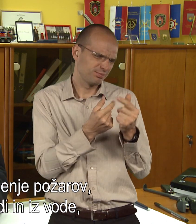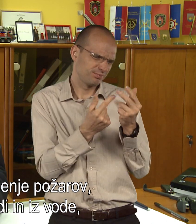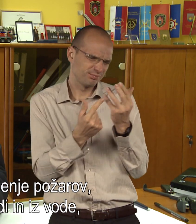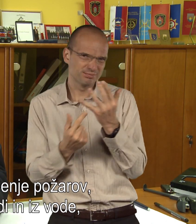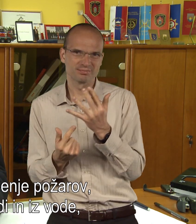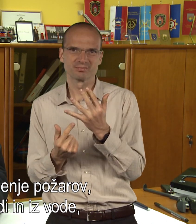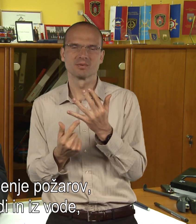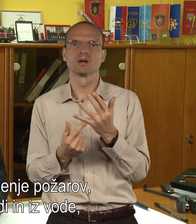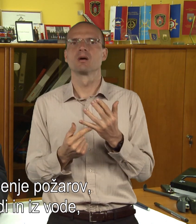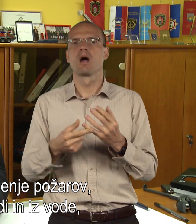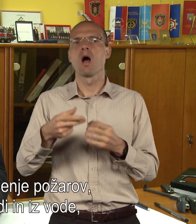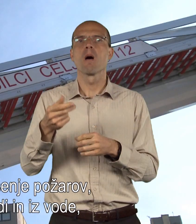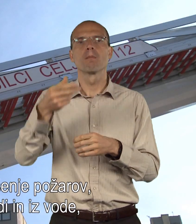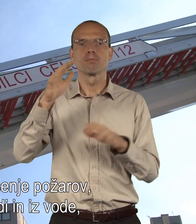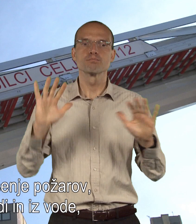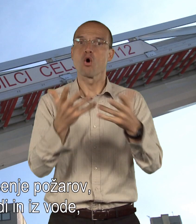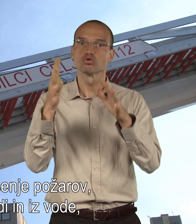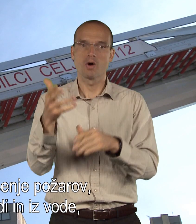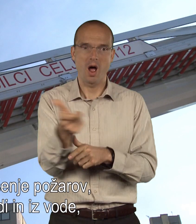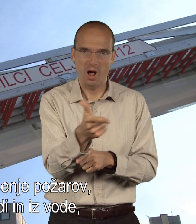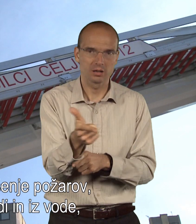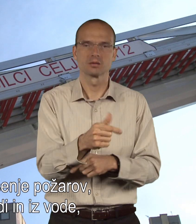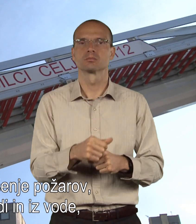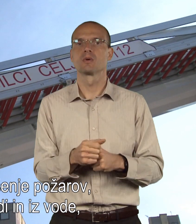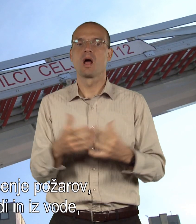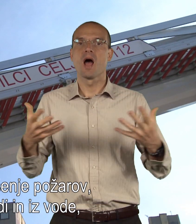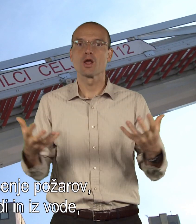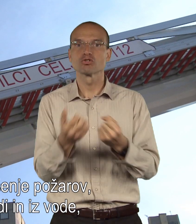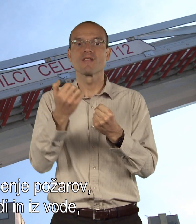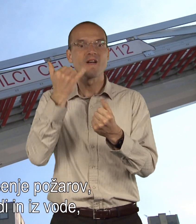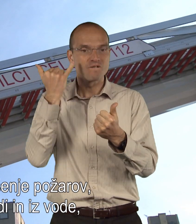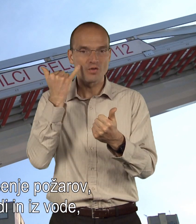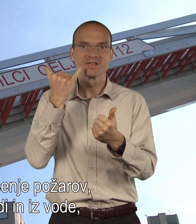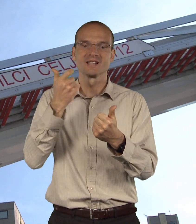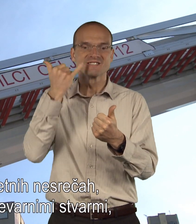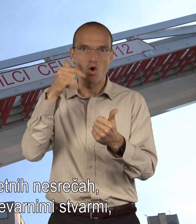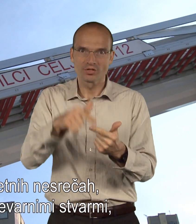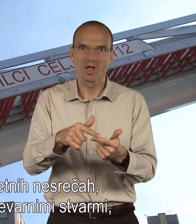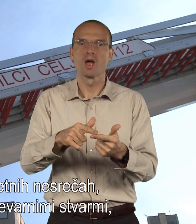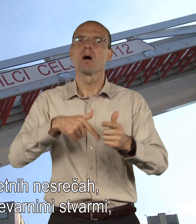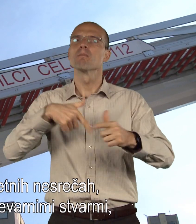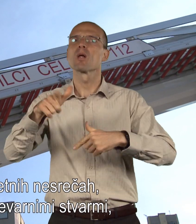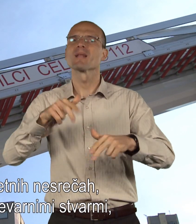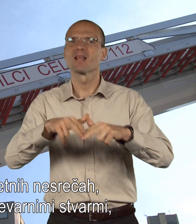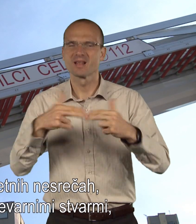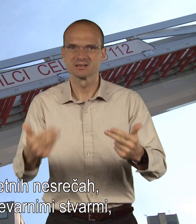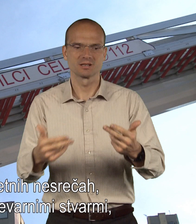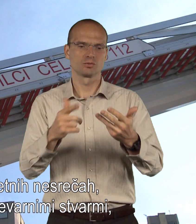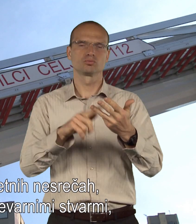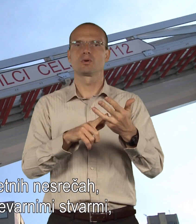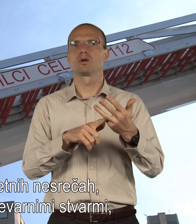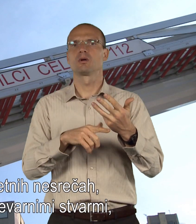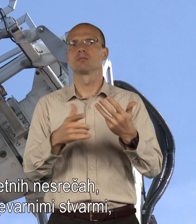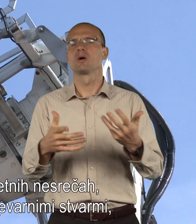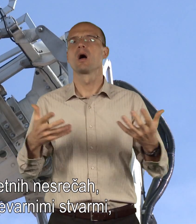mogoča. Se pravi, gašenje požarov, reševanje na vodi in iz vode, reševanje pri prometnih nesrečah,